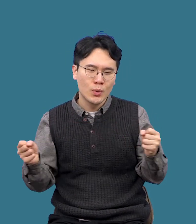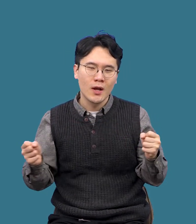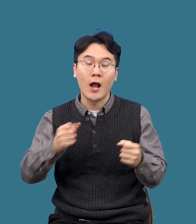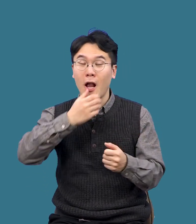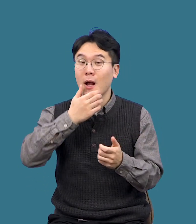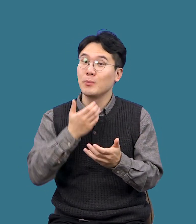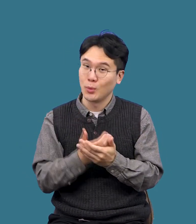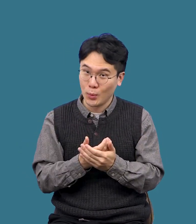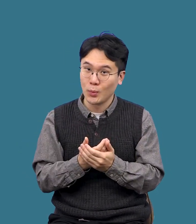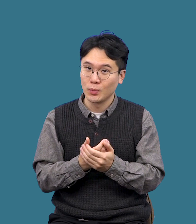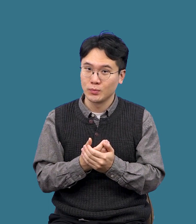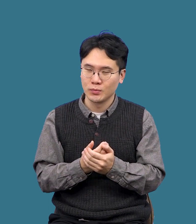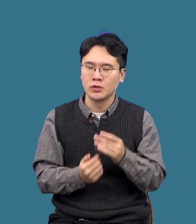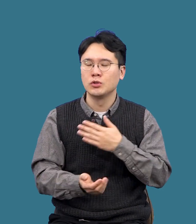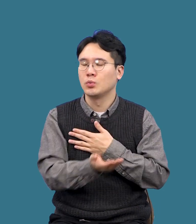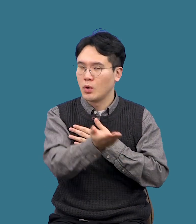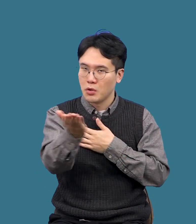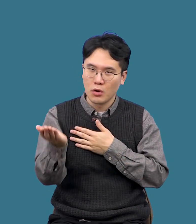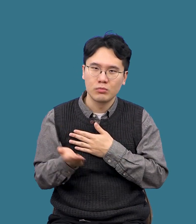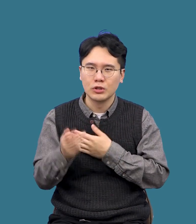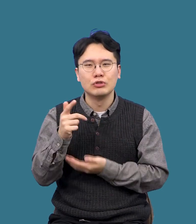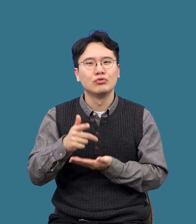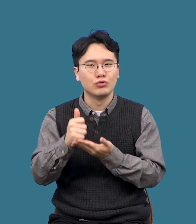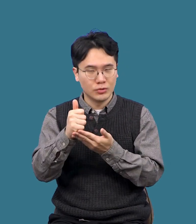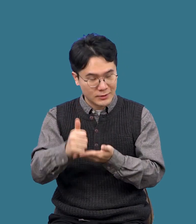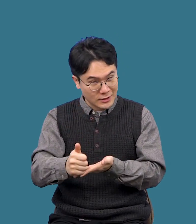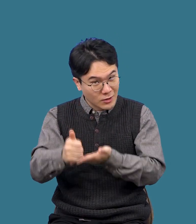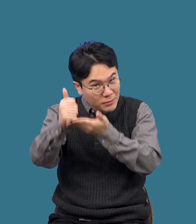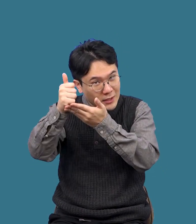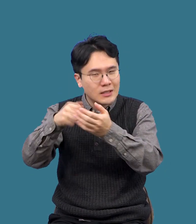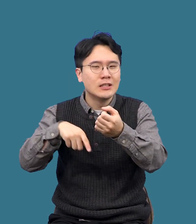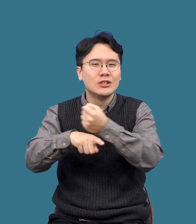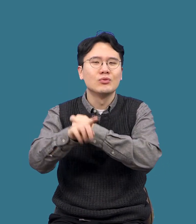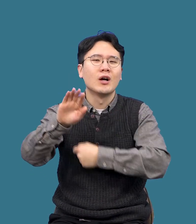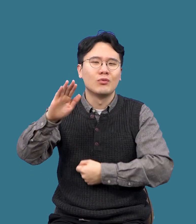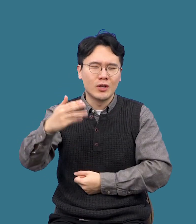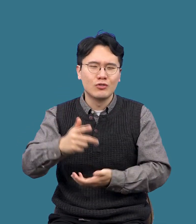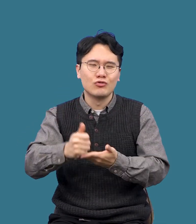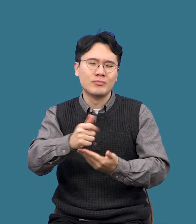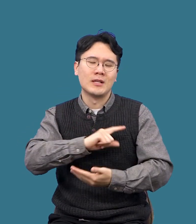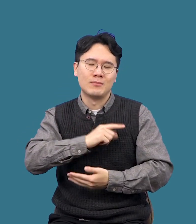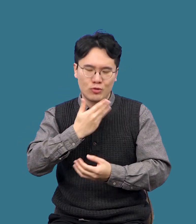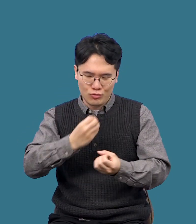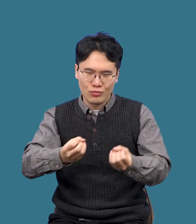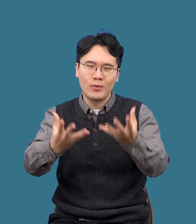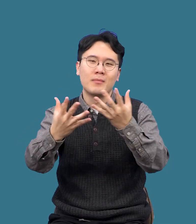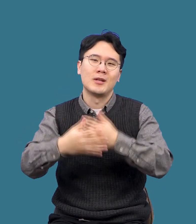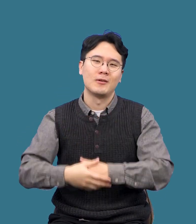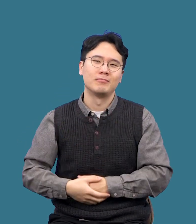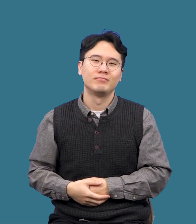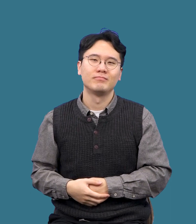이것이 바로 오늘 저와 여러분이 주님을 섬기는 이유가 되시기를 주의 이름으로 축복합니다.